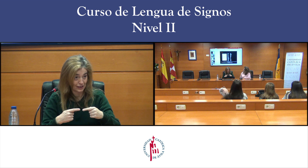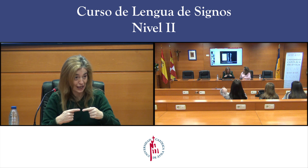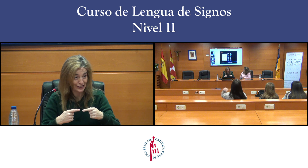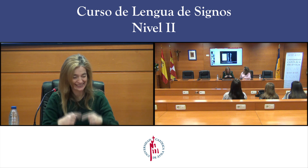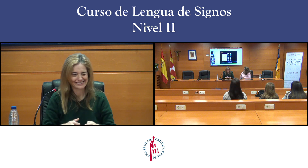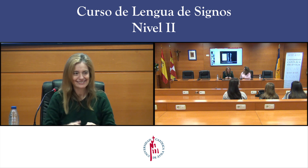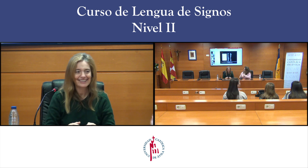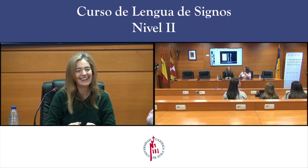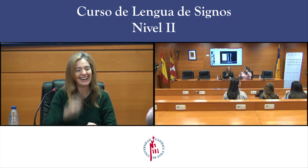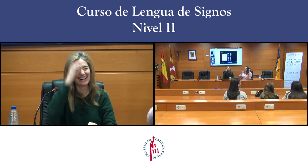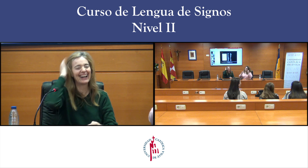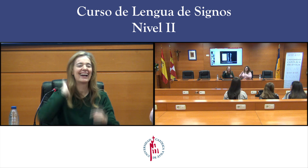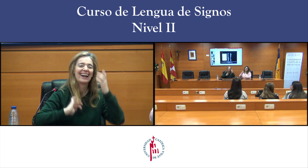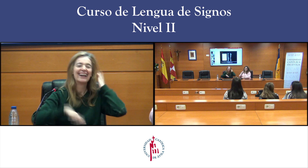repasamos de nuevo